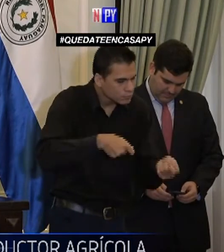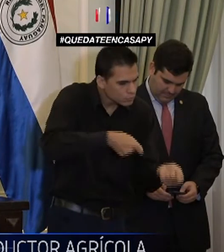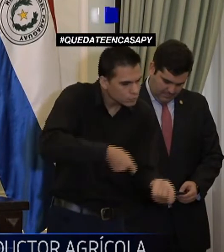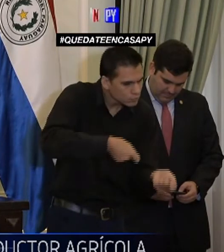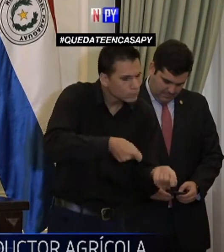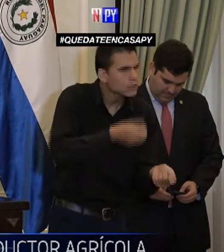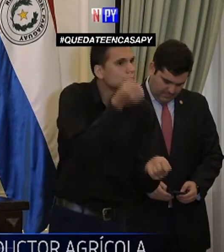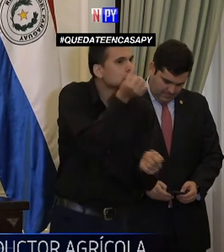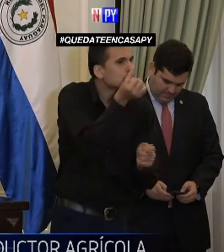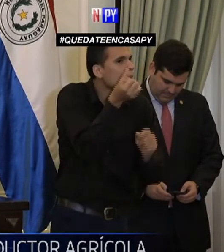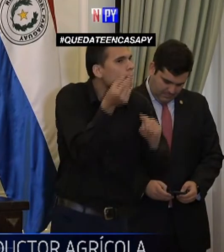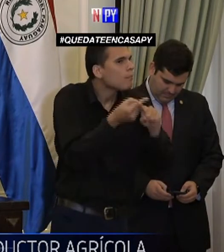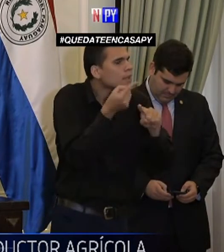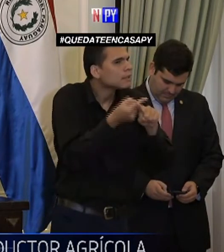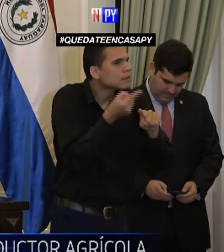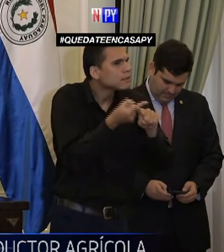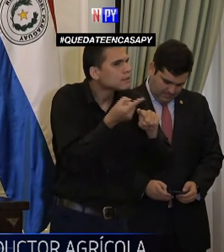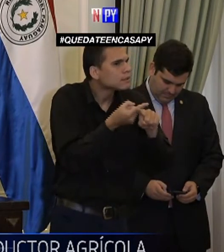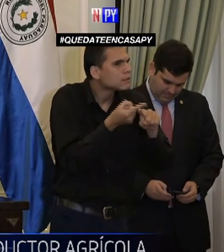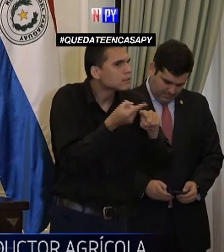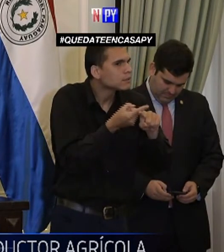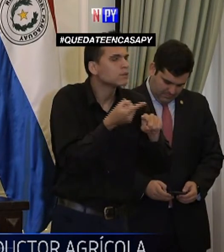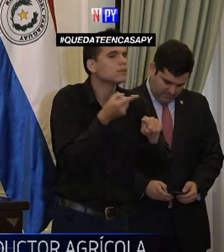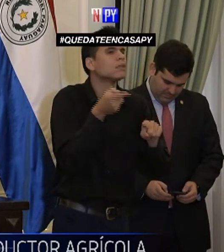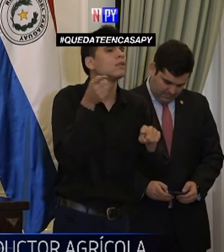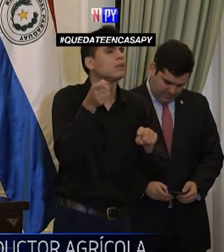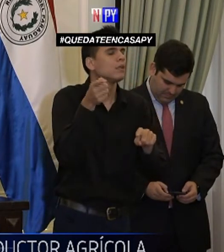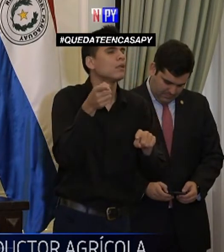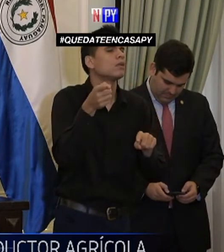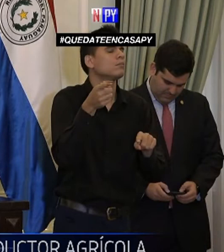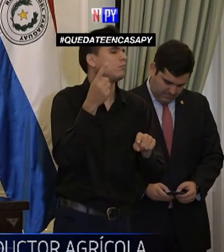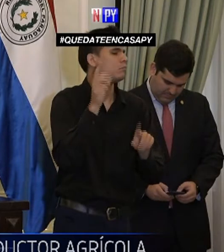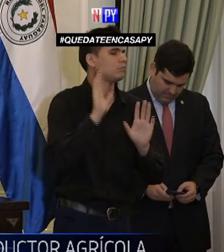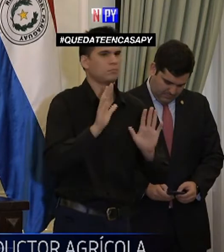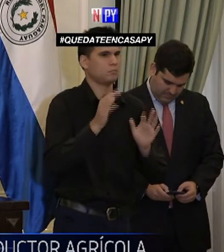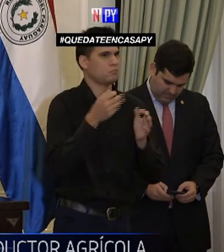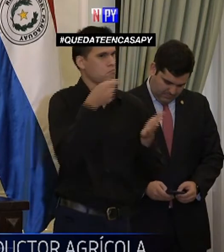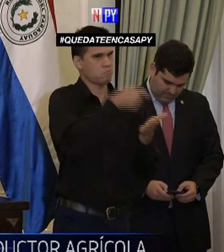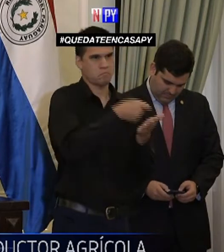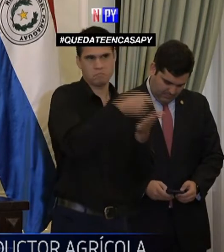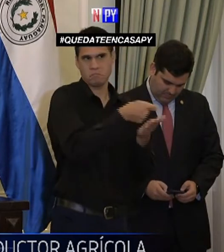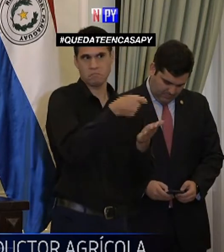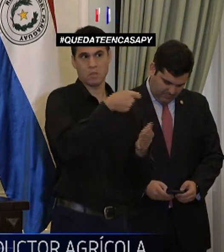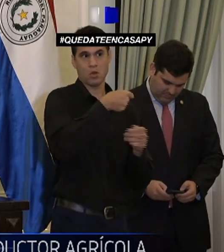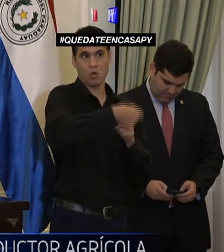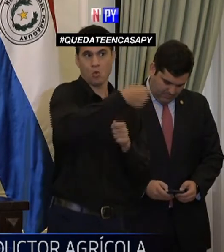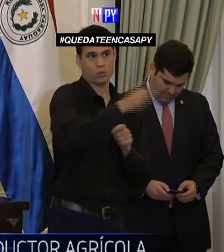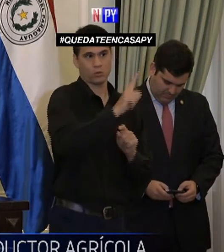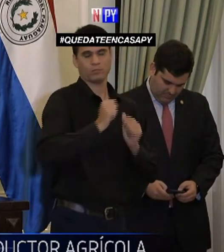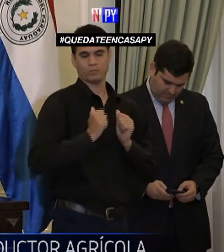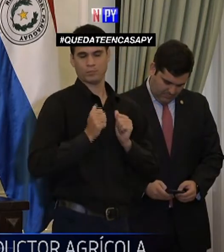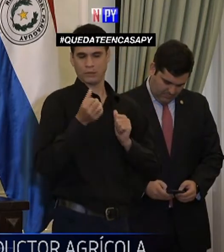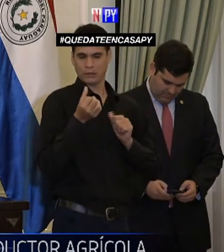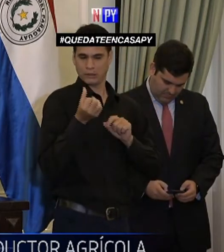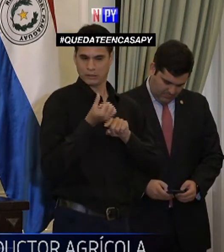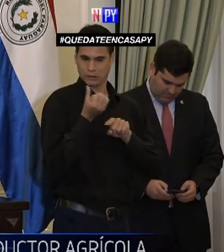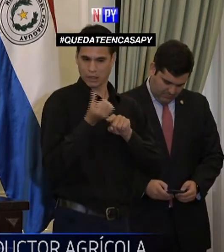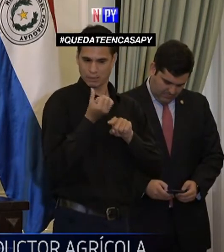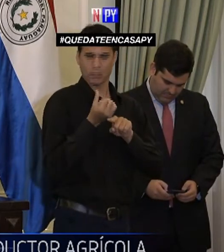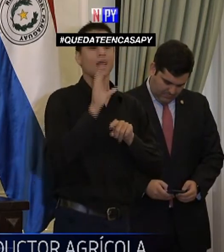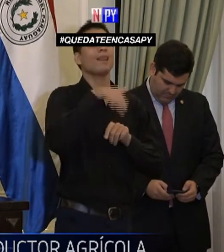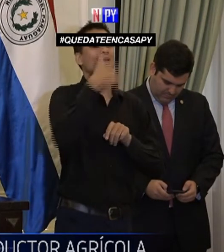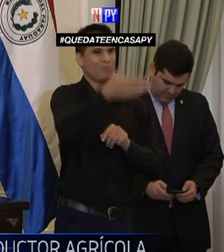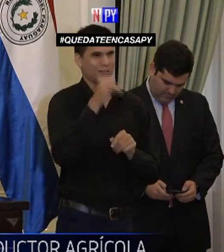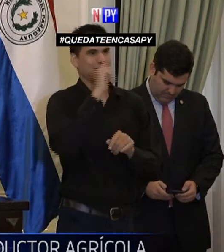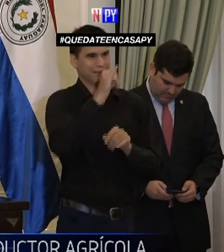de 6 meses, va a tener 6 meses de gracia y va a empezar a pagar el productor. La tasa es una tasa muy preferencial